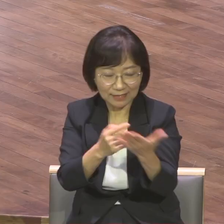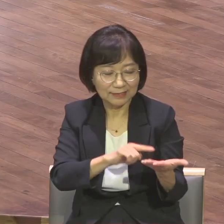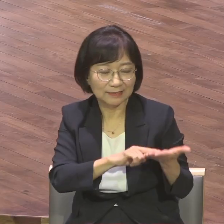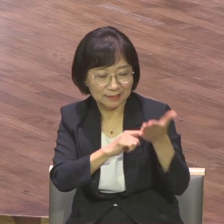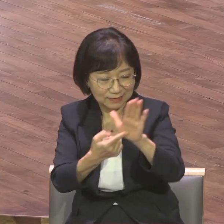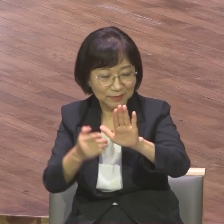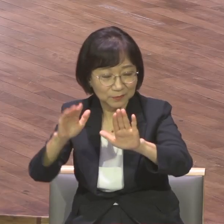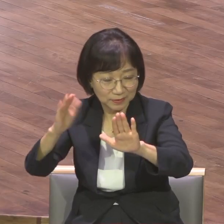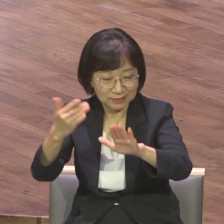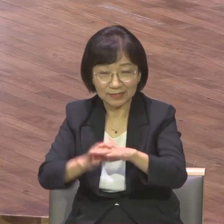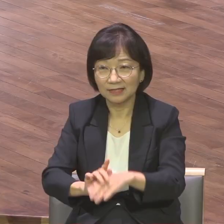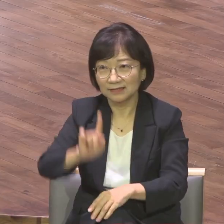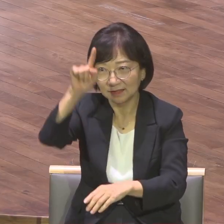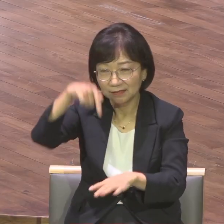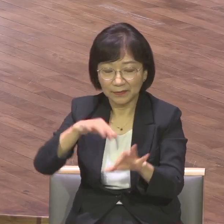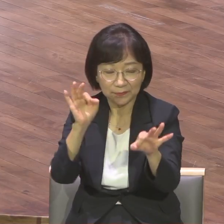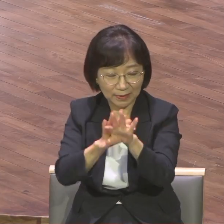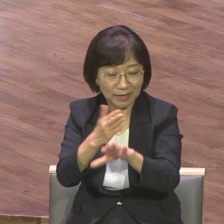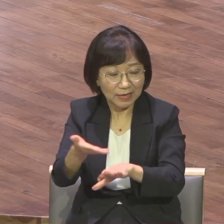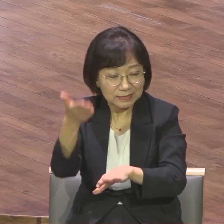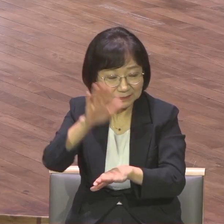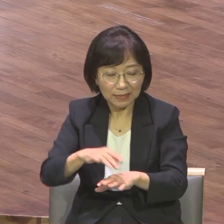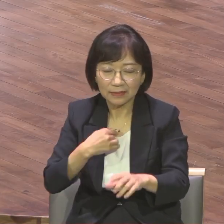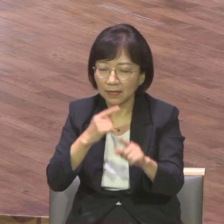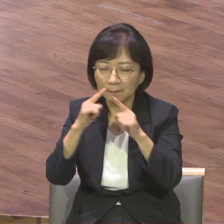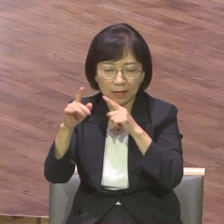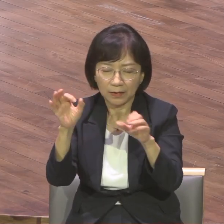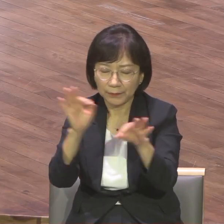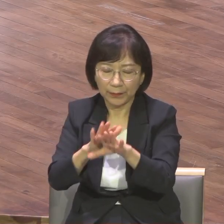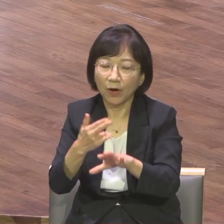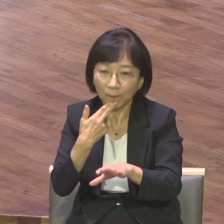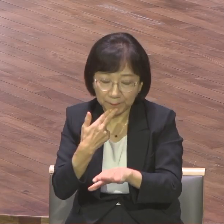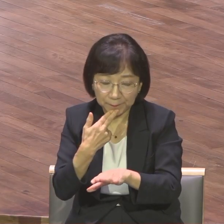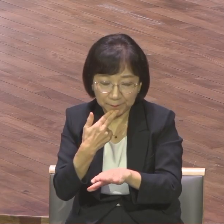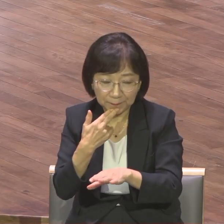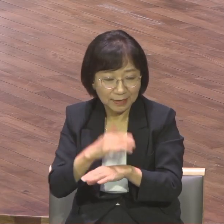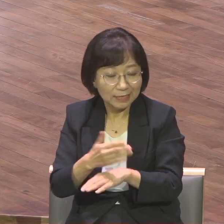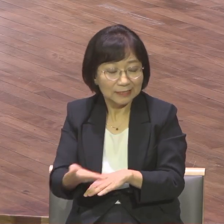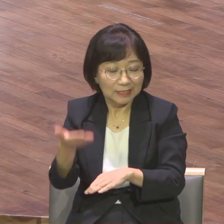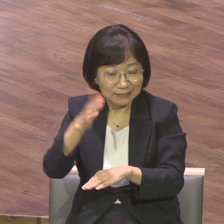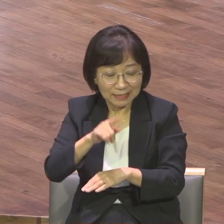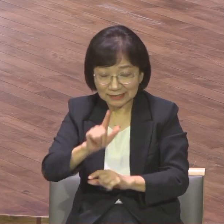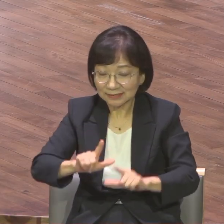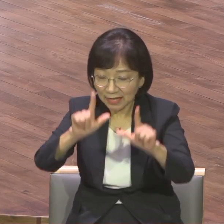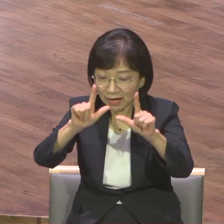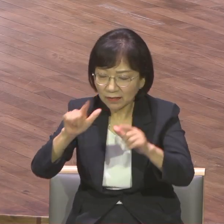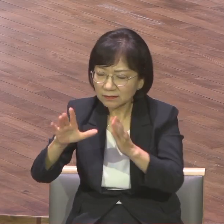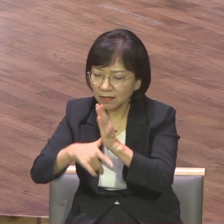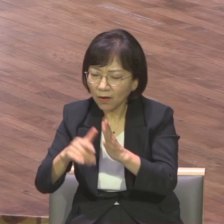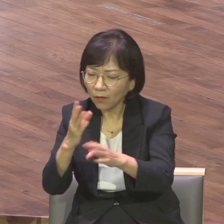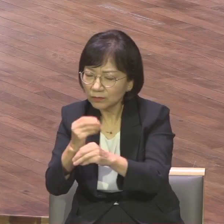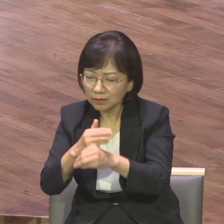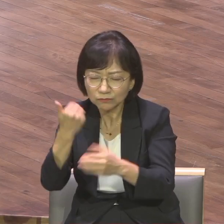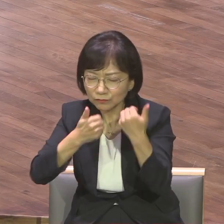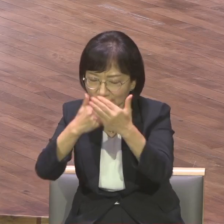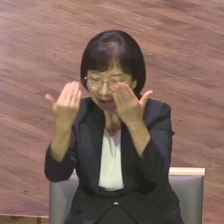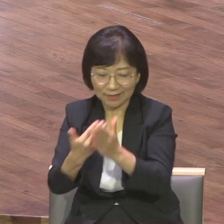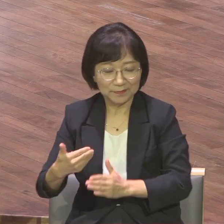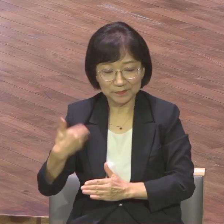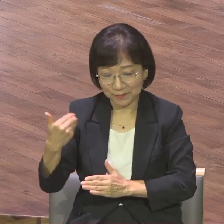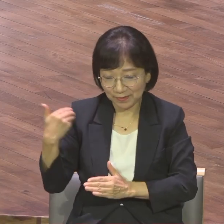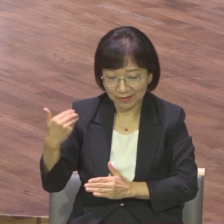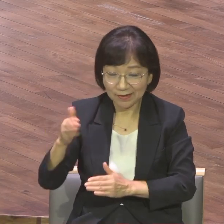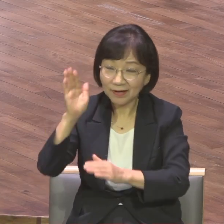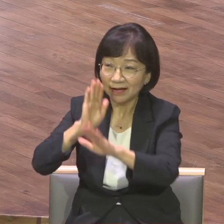일어나리라. 천지는 없어지겠으나 내 말은 없어지지 아니하리라. 그러나 그날과 그때는 아무도 모르나니 하늘에